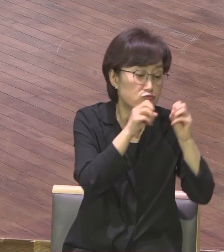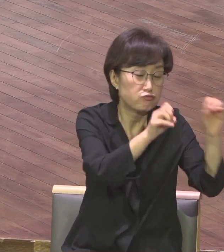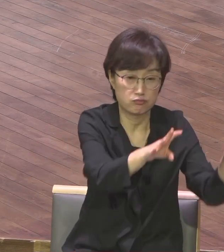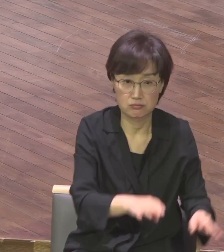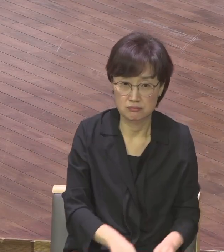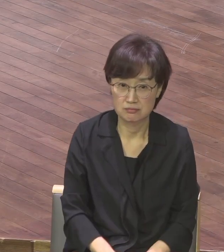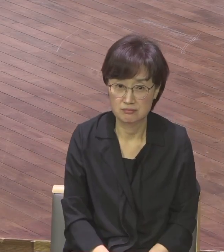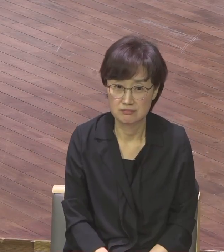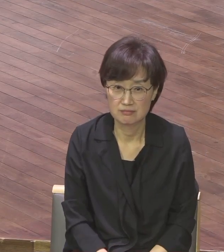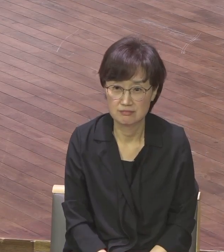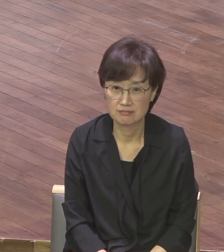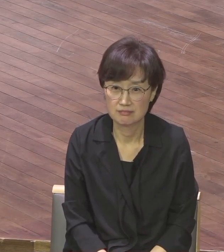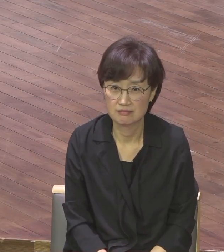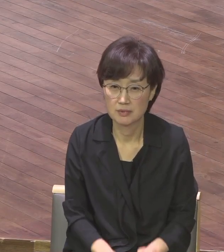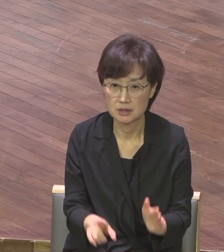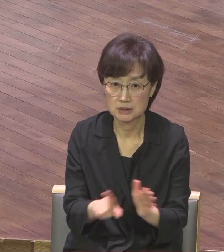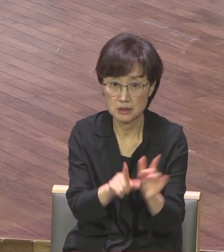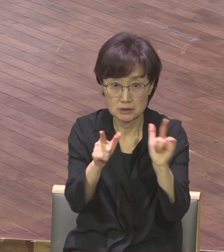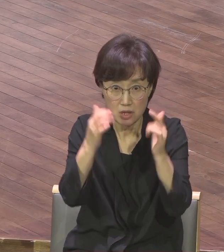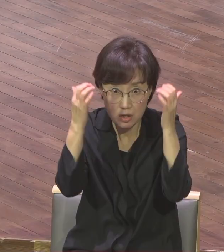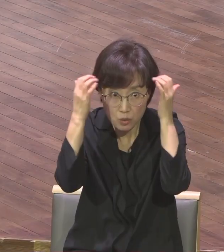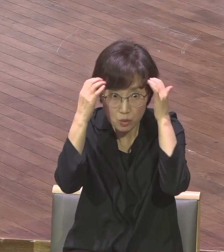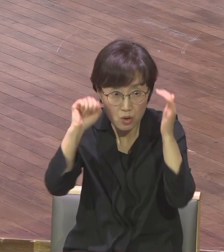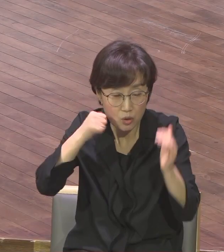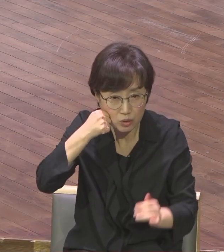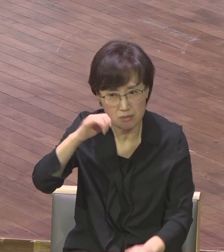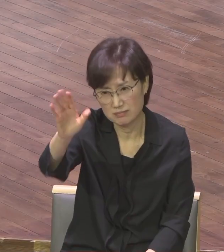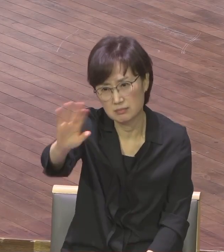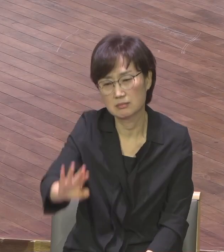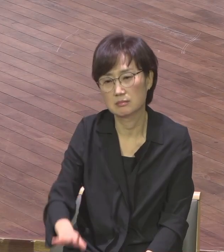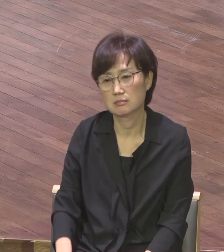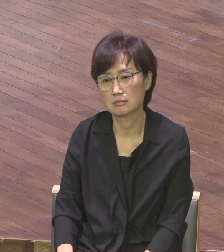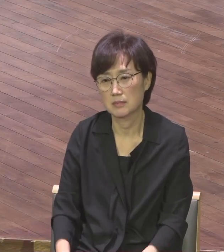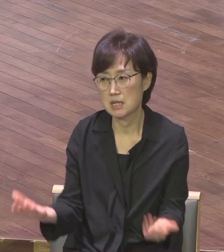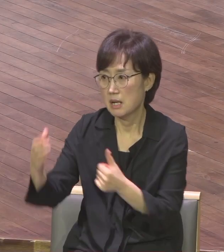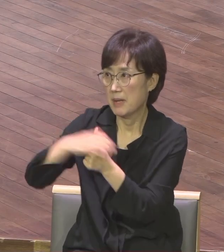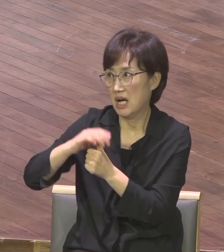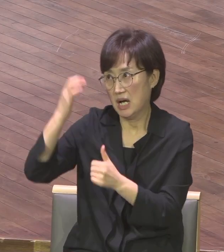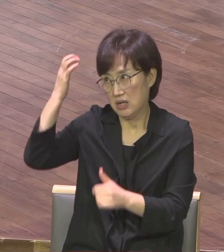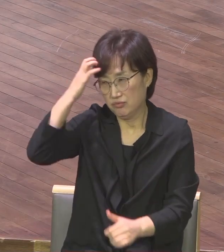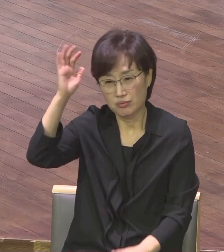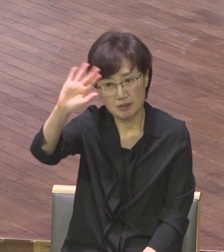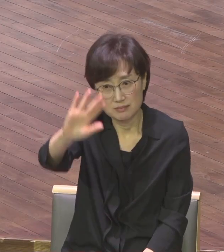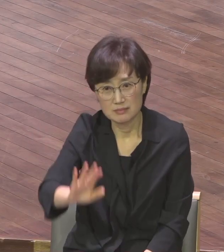그러니까 무슨 신앙생활이 뭐가 어렵습니까? 아니 직분이 뭐가 어렵습니까?